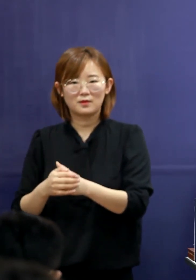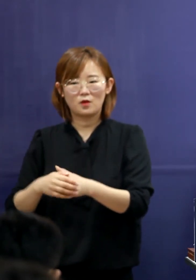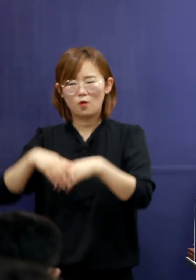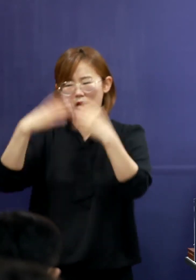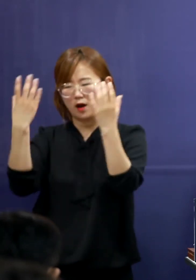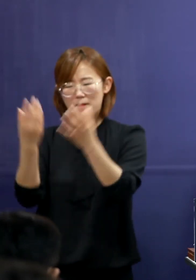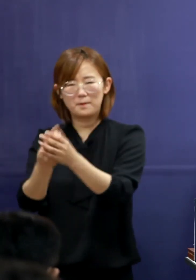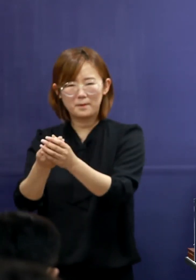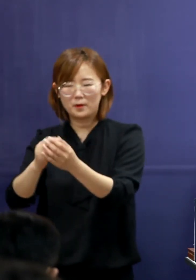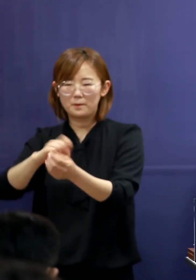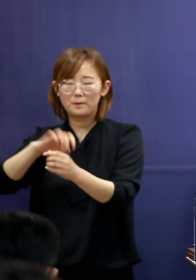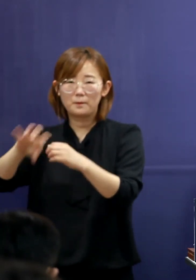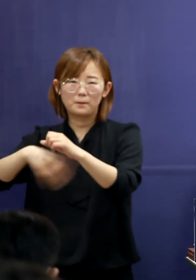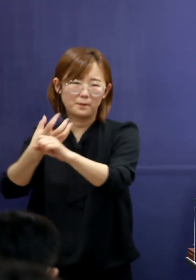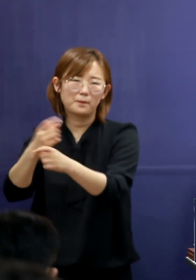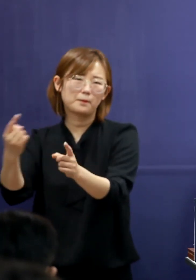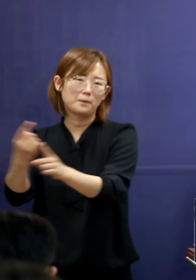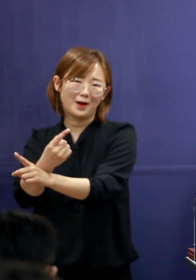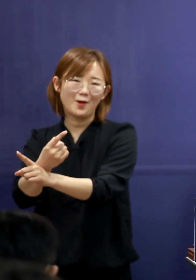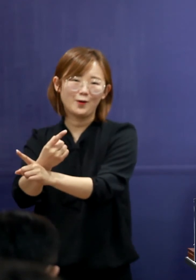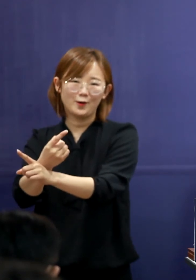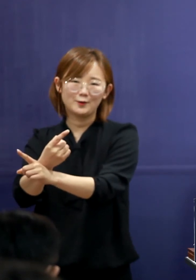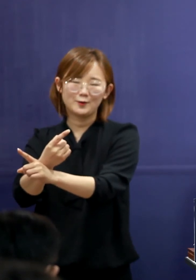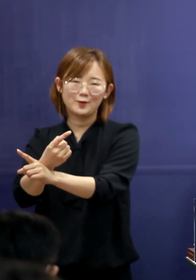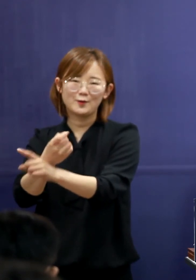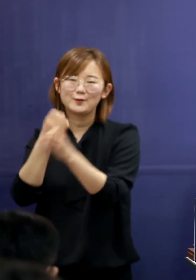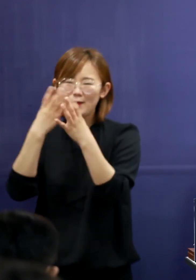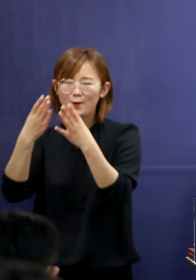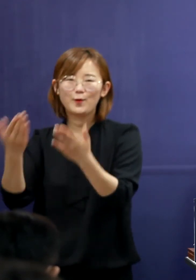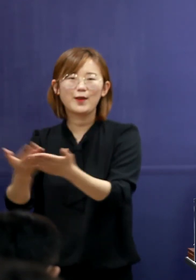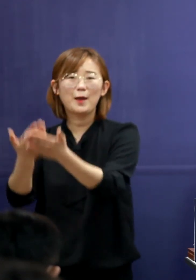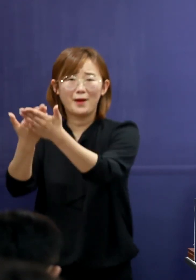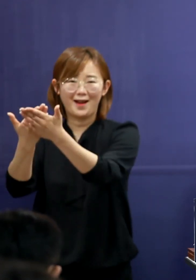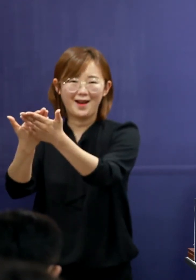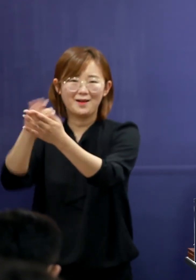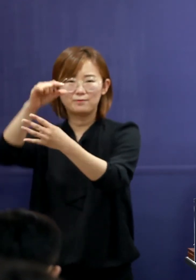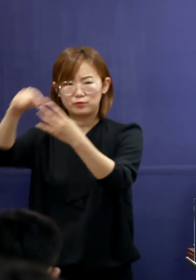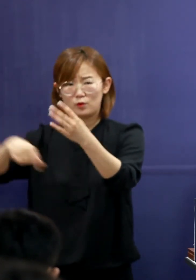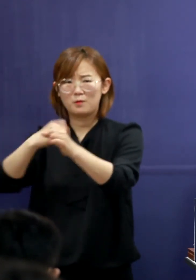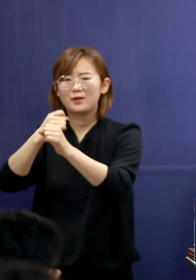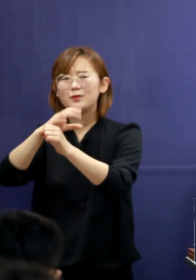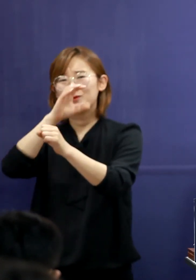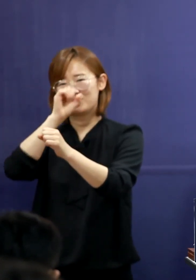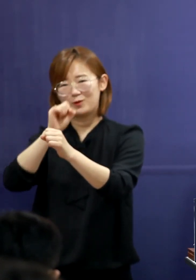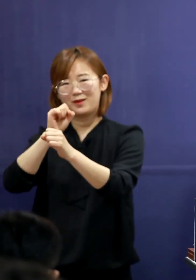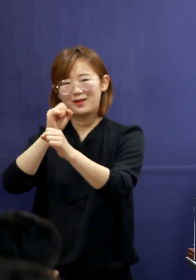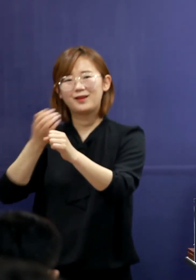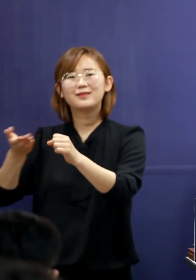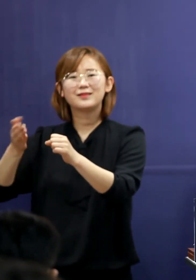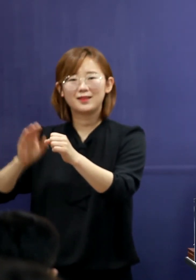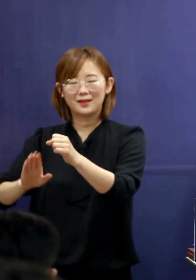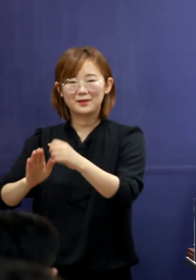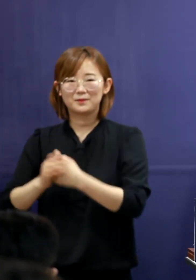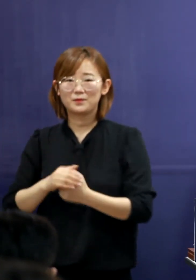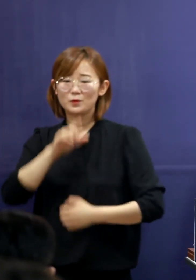형식의 어떤 프로젝트를 갖다가 만들어야 되는데 지금 조치원 역사